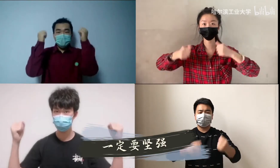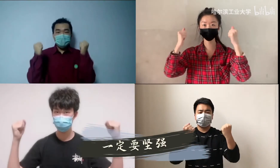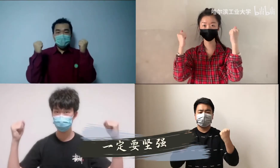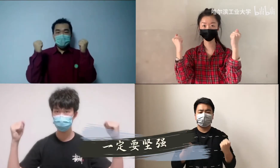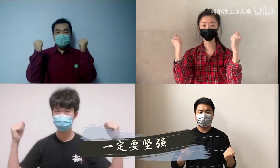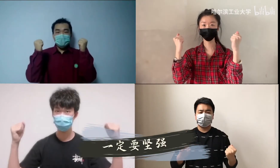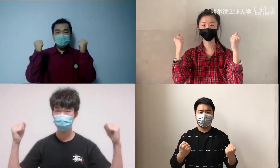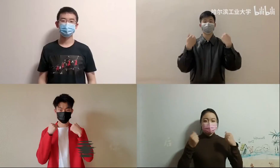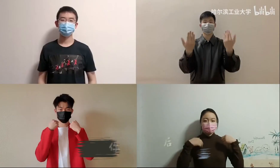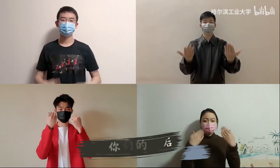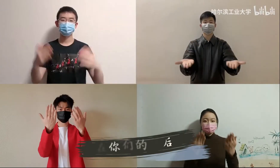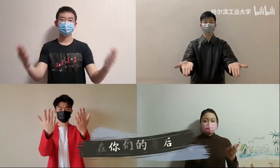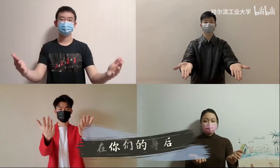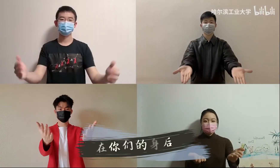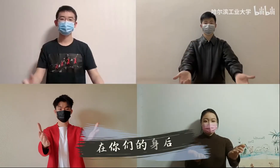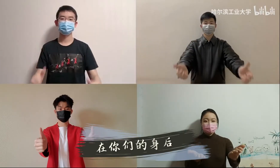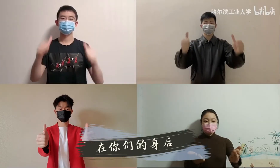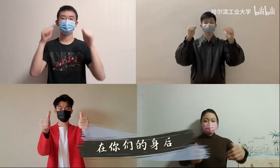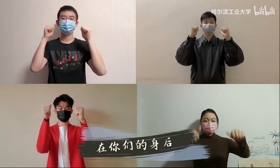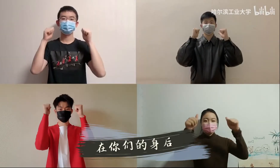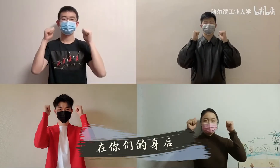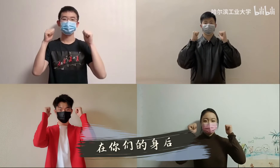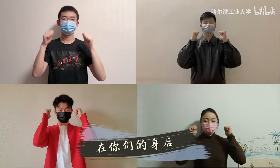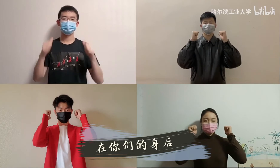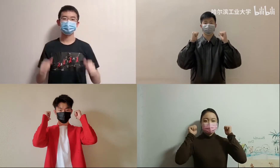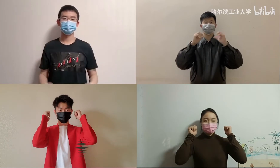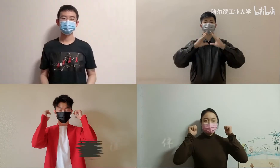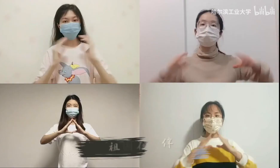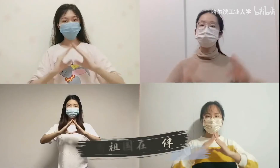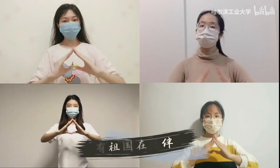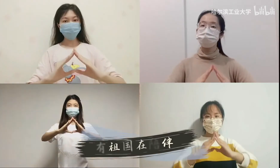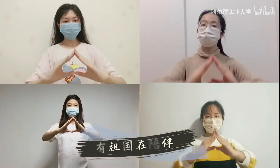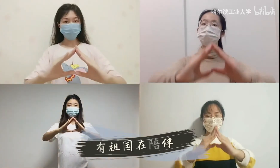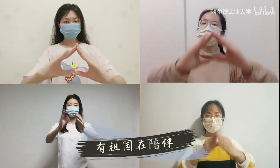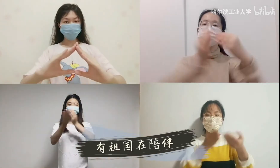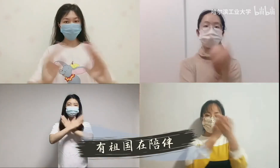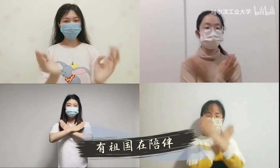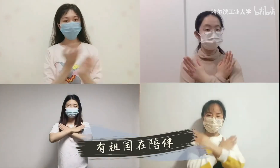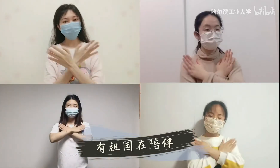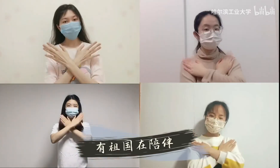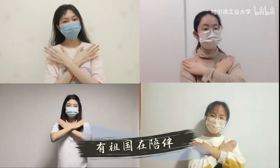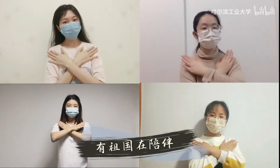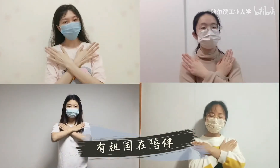强，在你们的身后有祖国在陪伴。